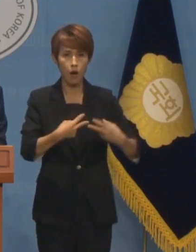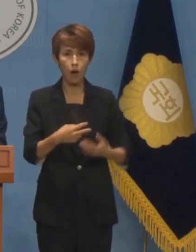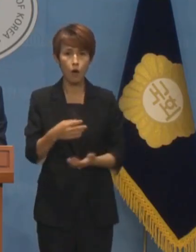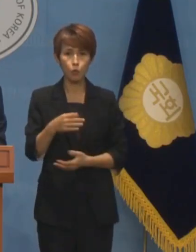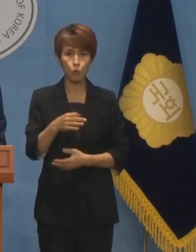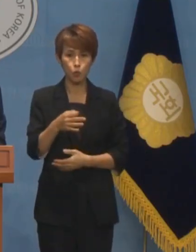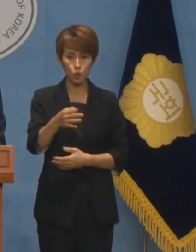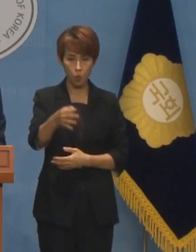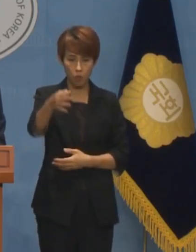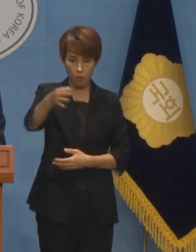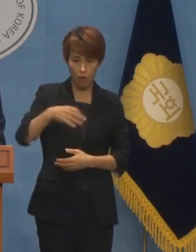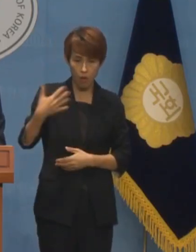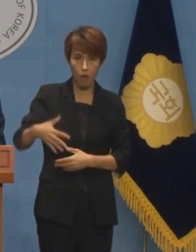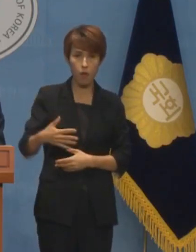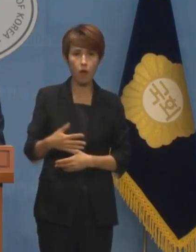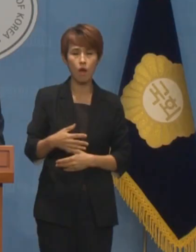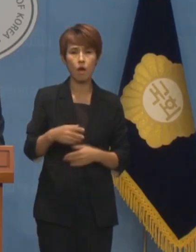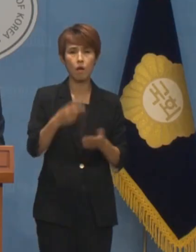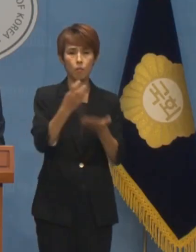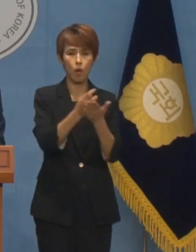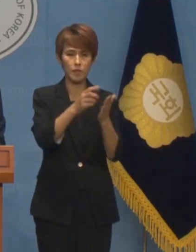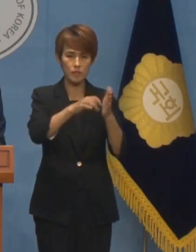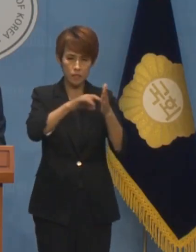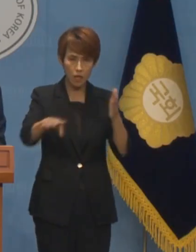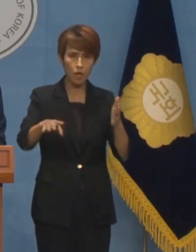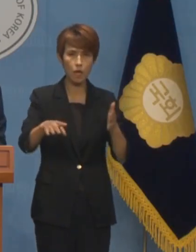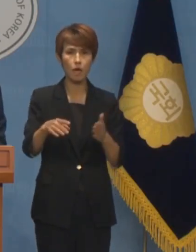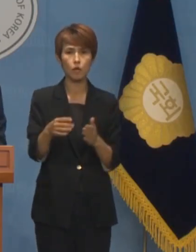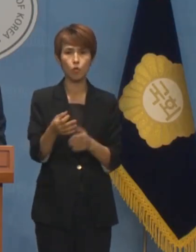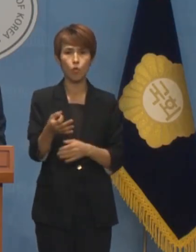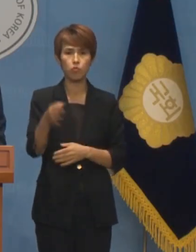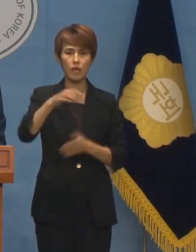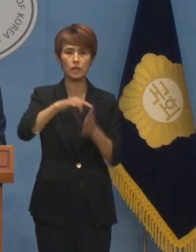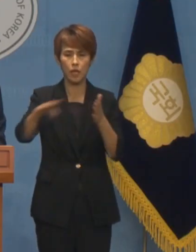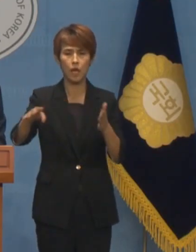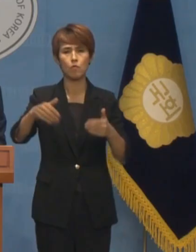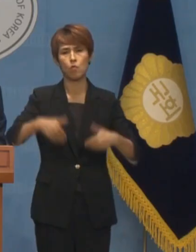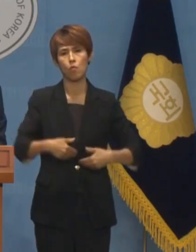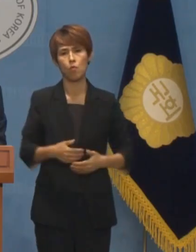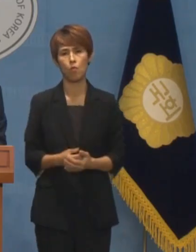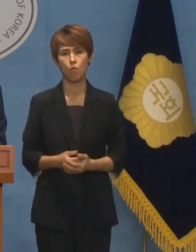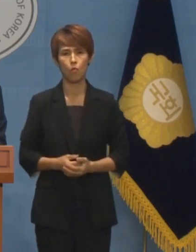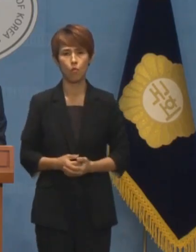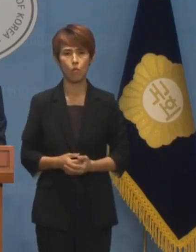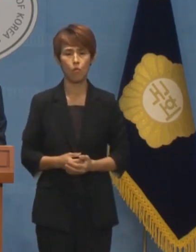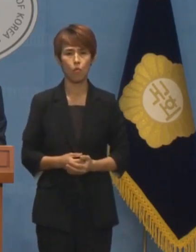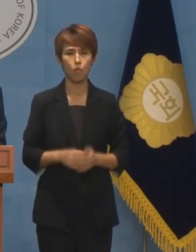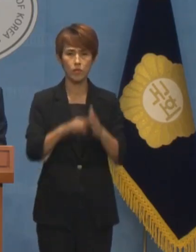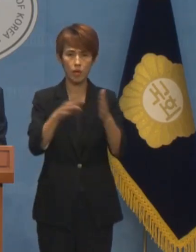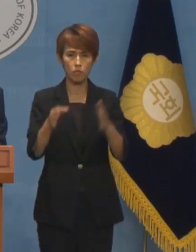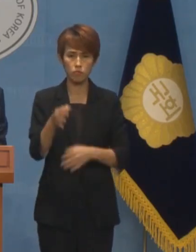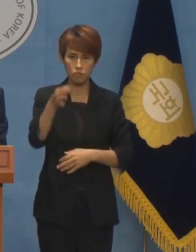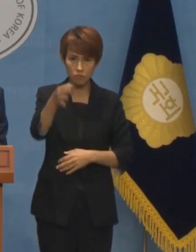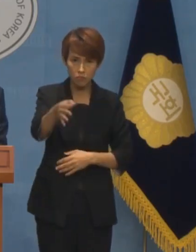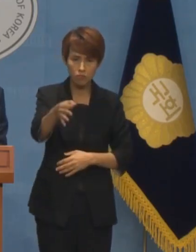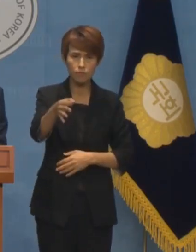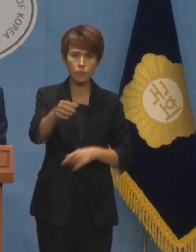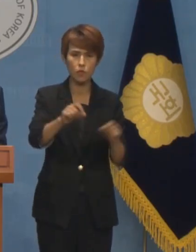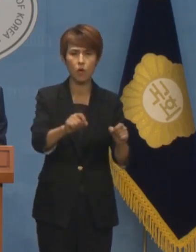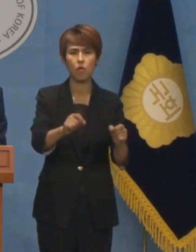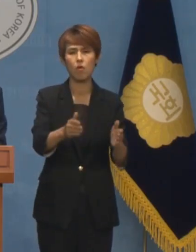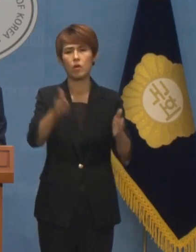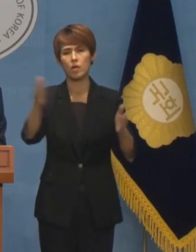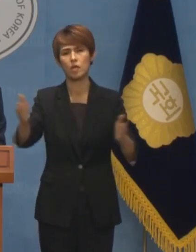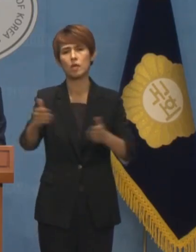미정산에도 불구하고 부가세, 법인세를 내야 합니다. 적어도 납부 연기 또는 장기 분할 납부의 길을